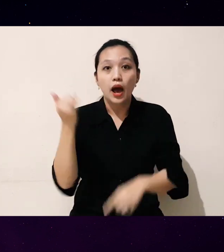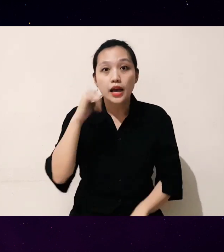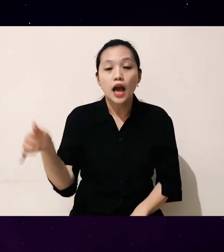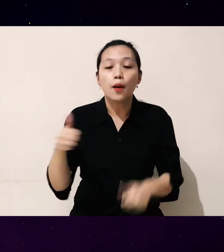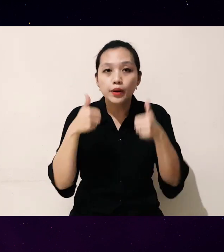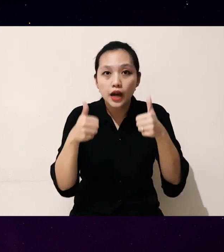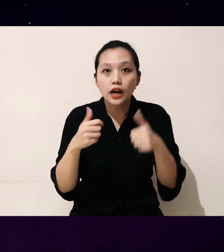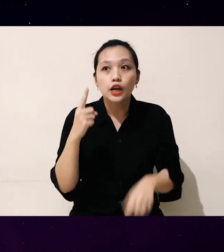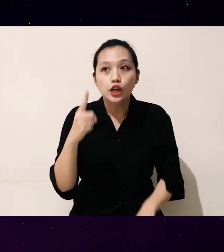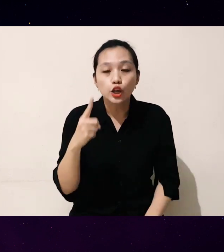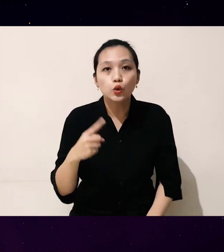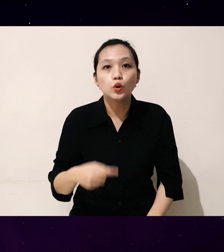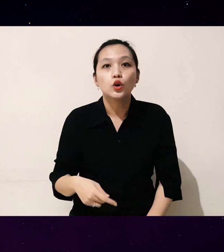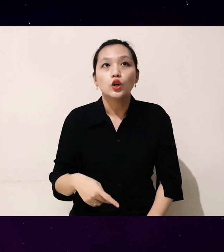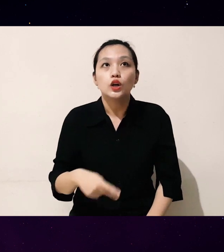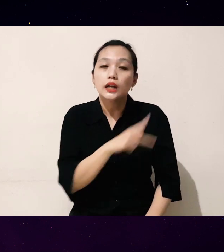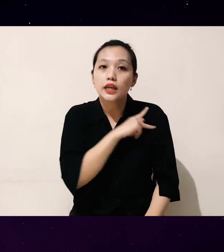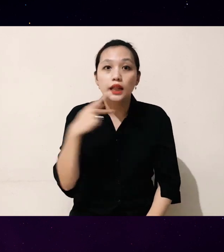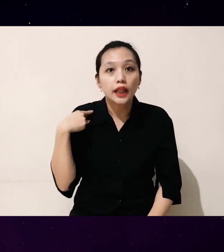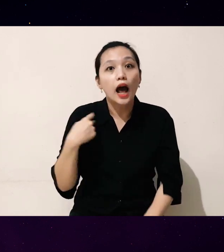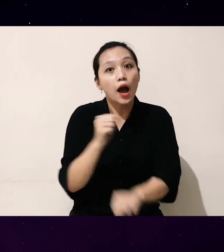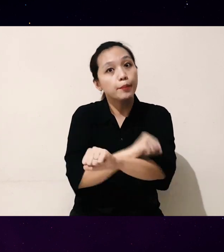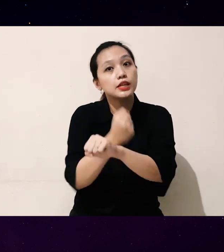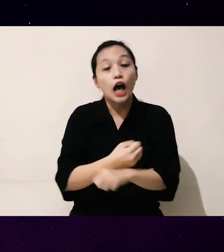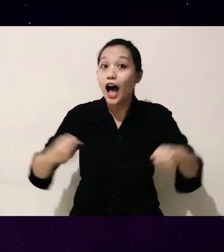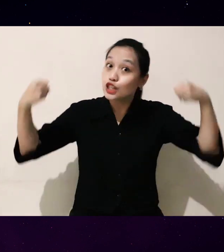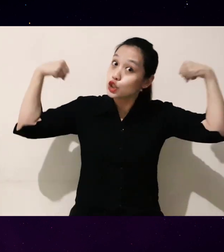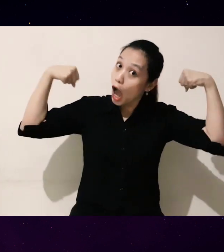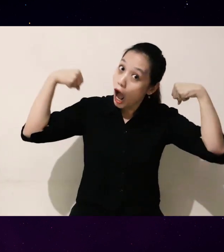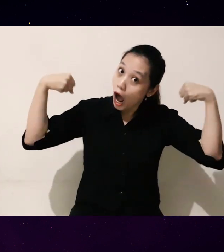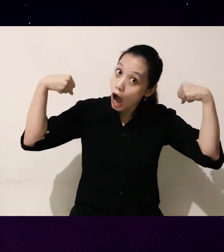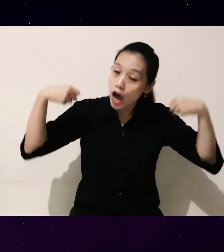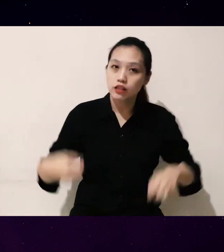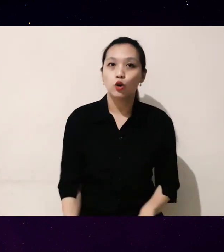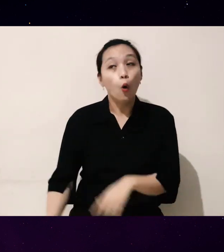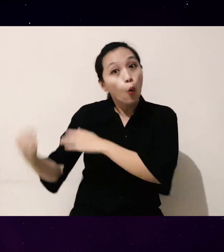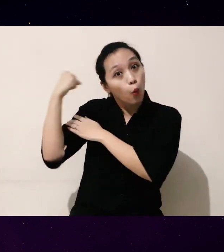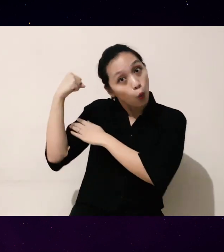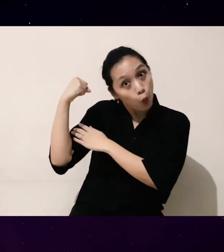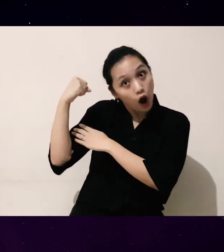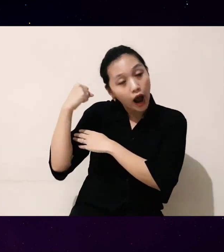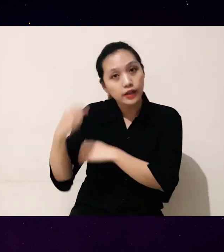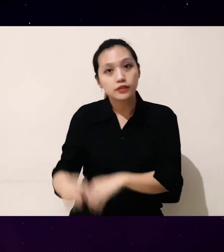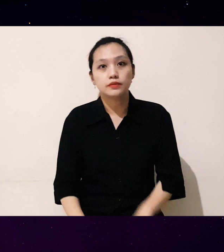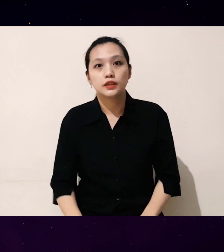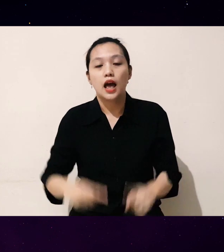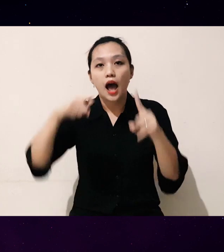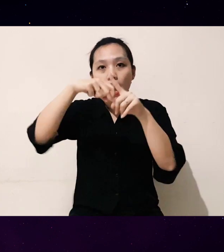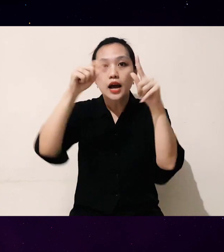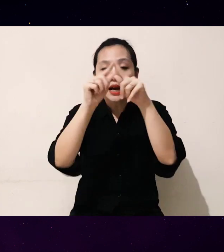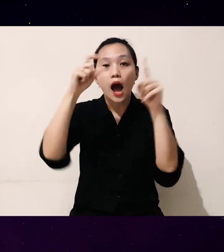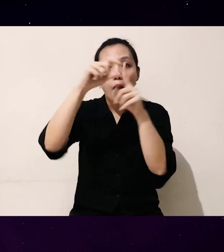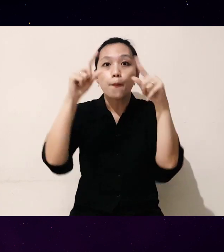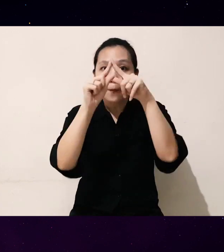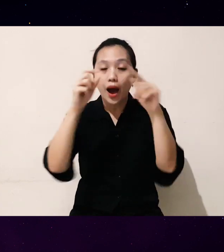atau lakukan. Kita juga dapat menghilangkan pusing kita dan juga bahkan tenaga kita akan bertambah dan kapasitas kita